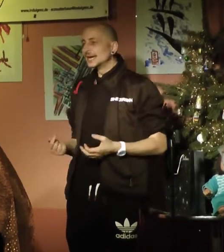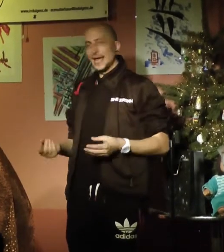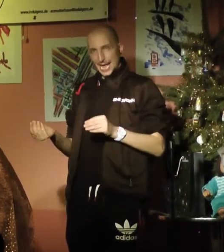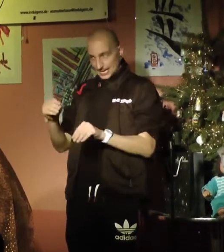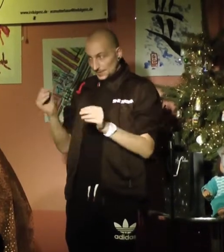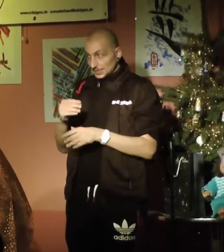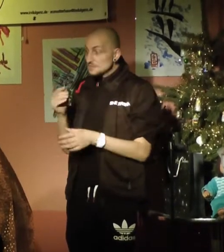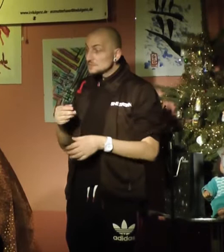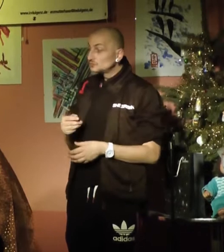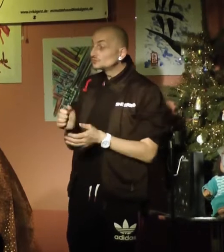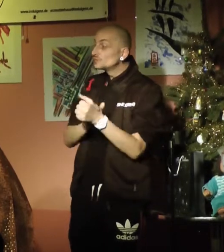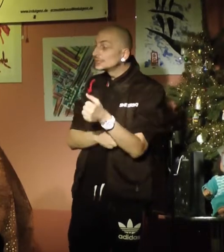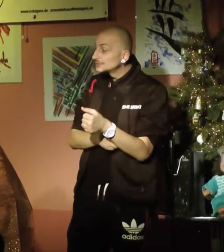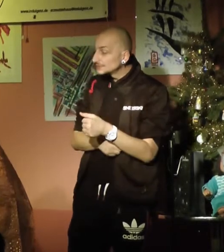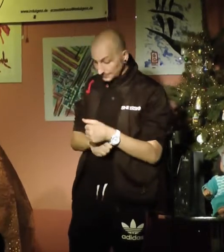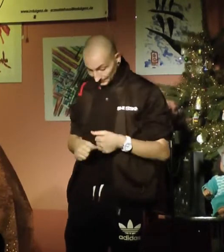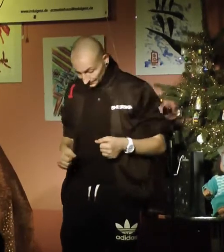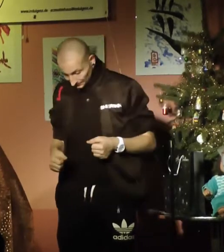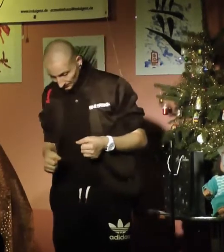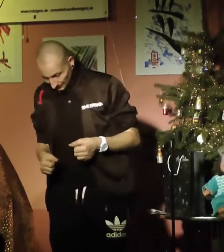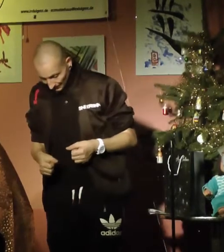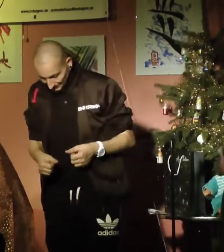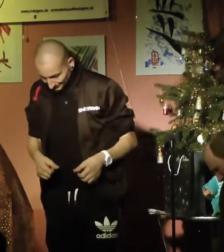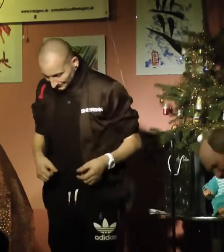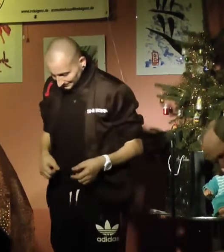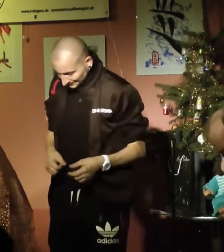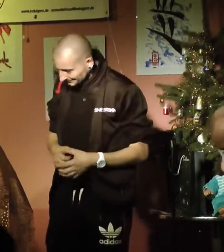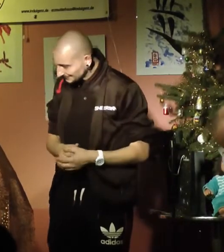mal gespannt, ist ein großes Paket.